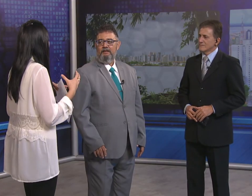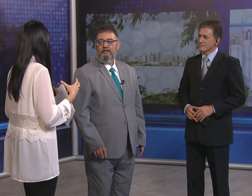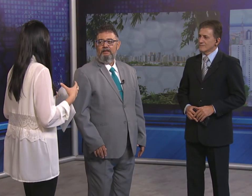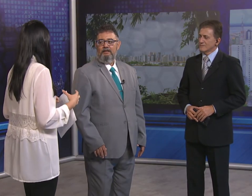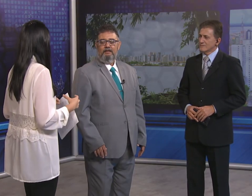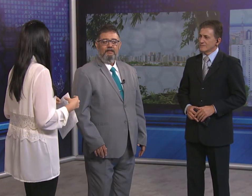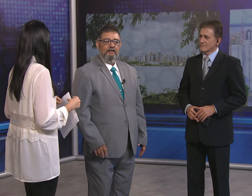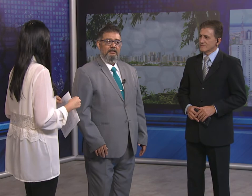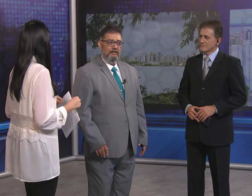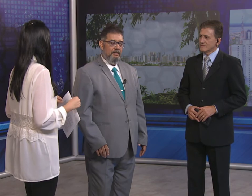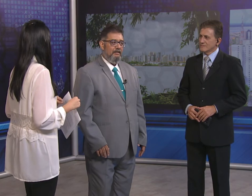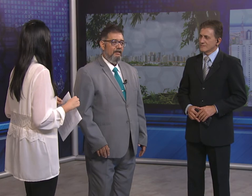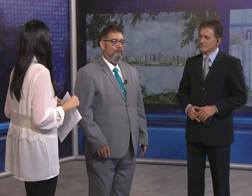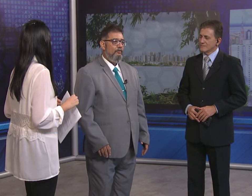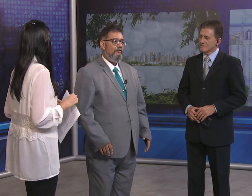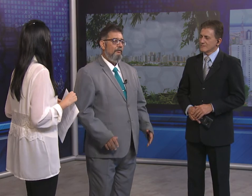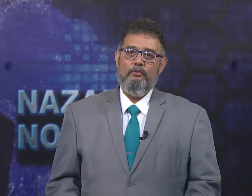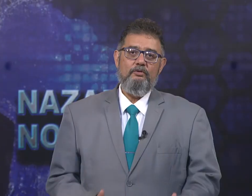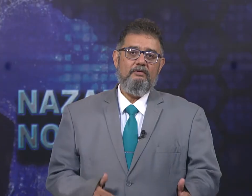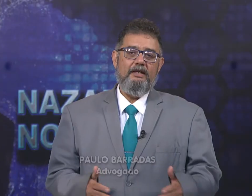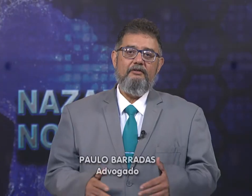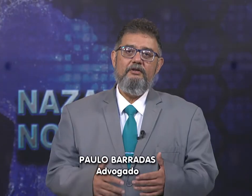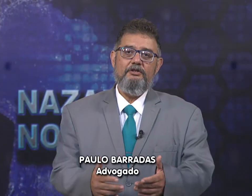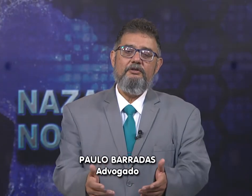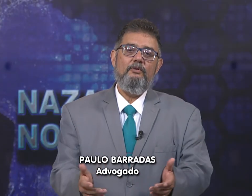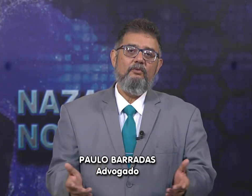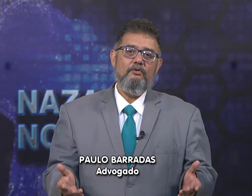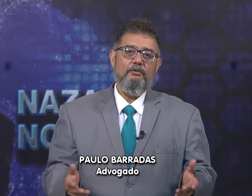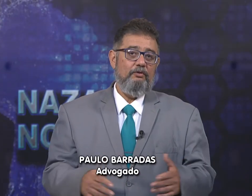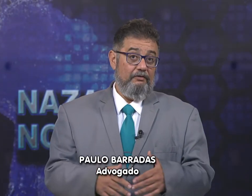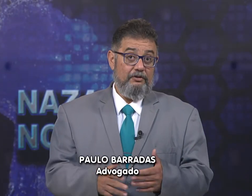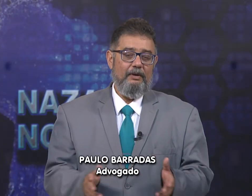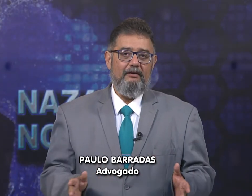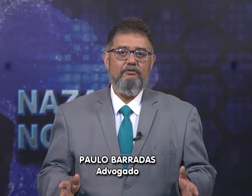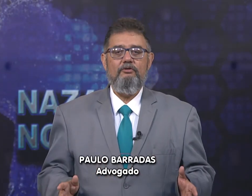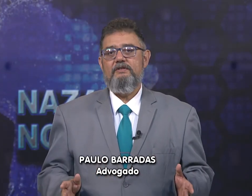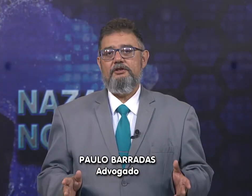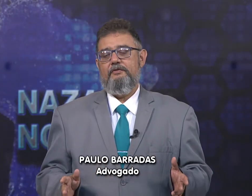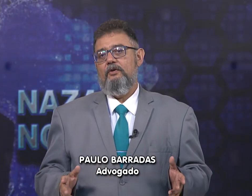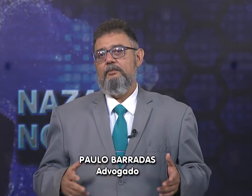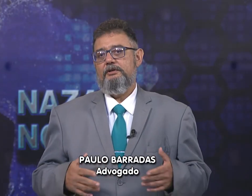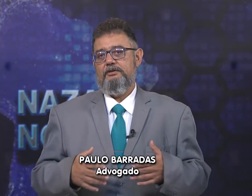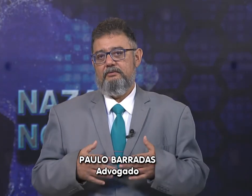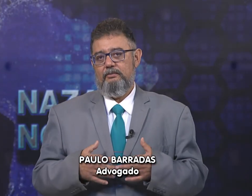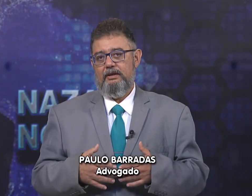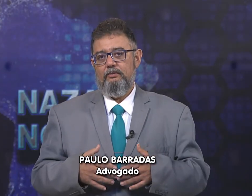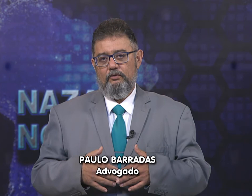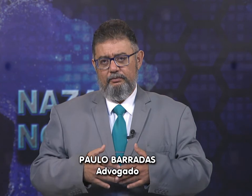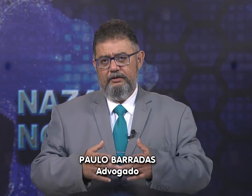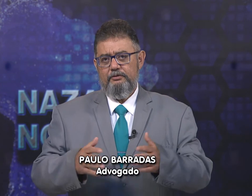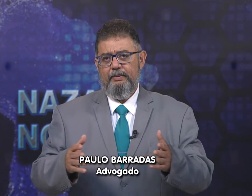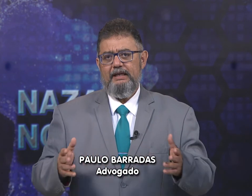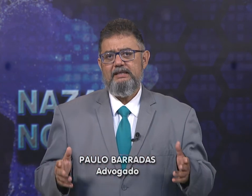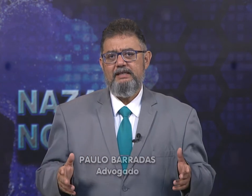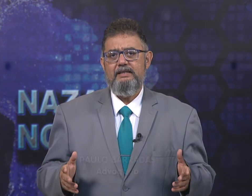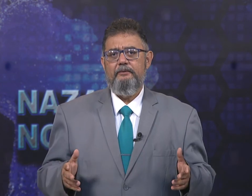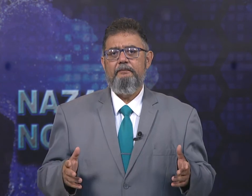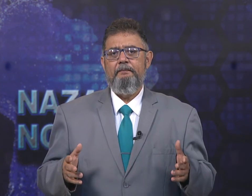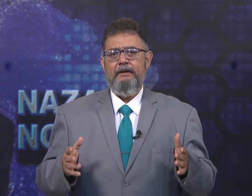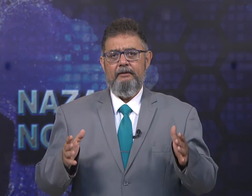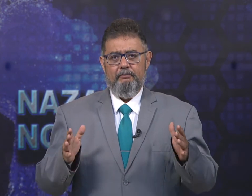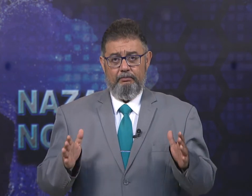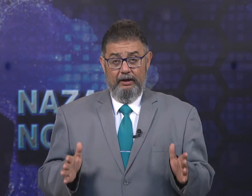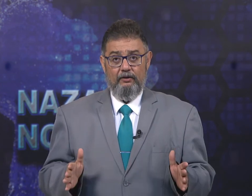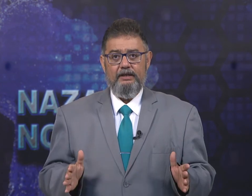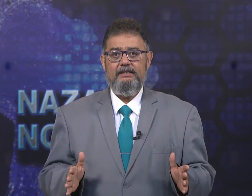dizer este termo? Sim, sem dúvida. Abusos aí que vitimam o consumidor e vitimaram de todas as formas. Um movimento de paralisação